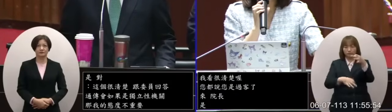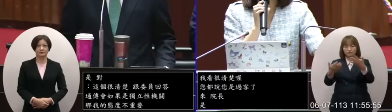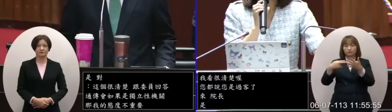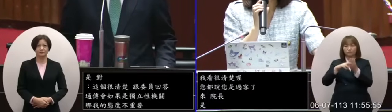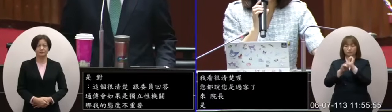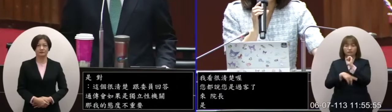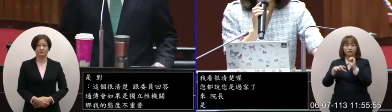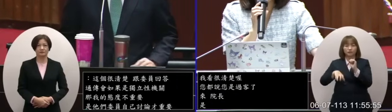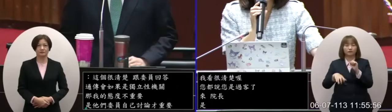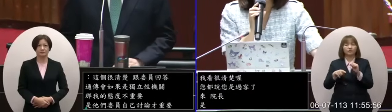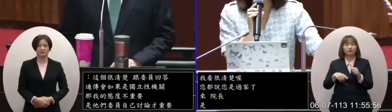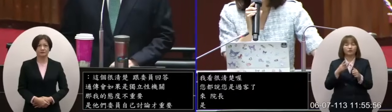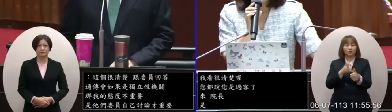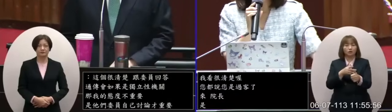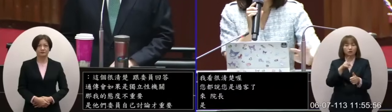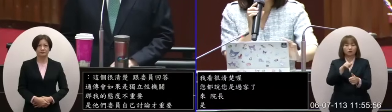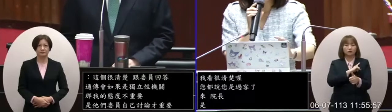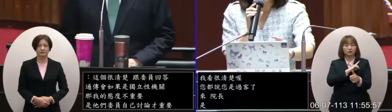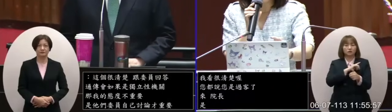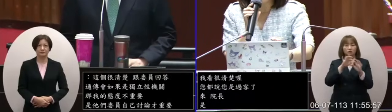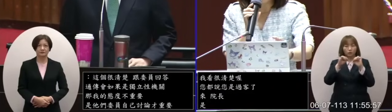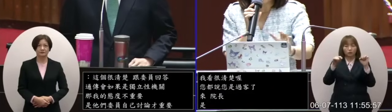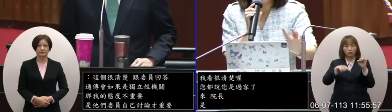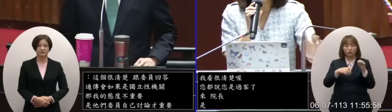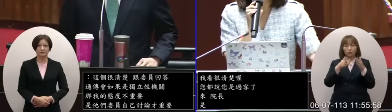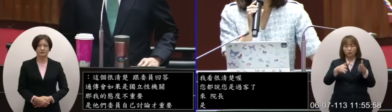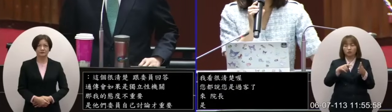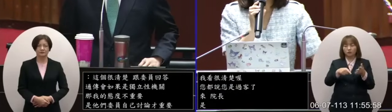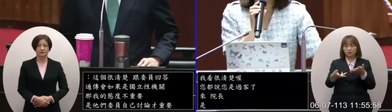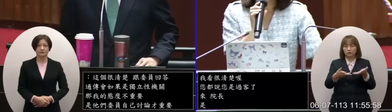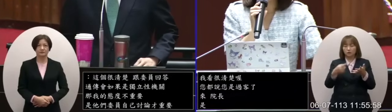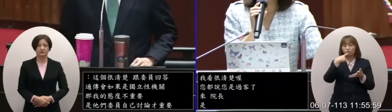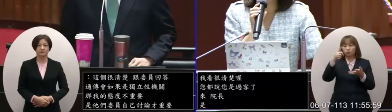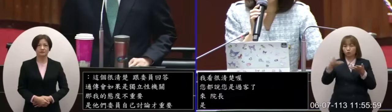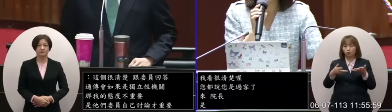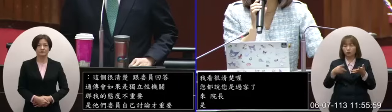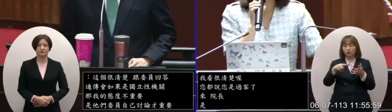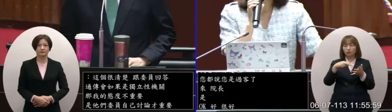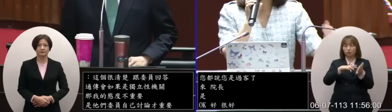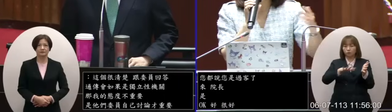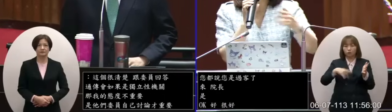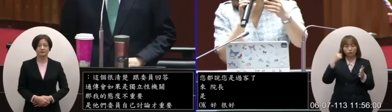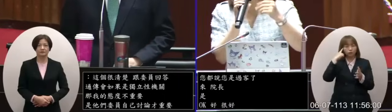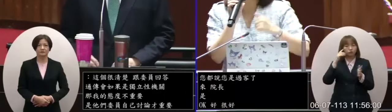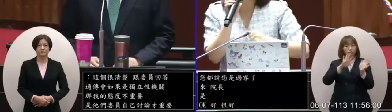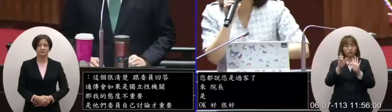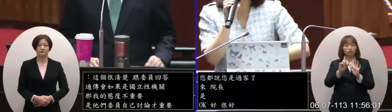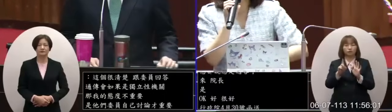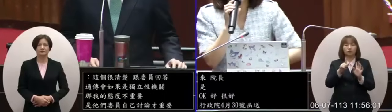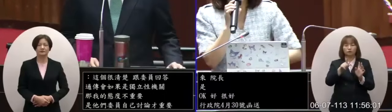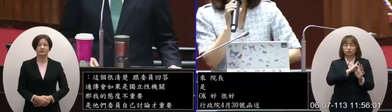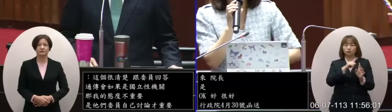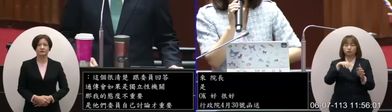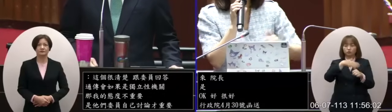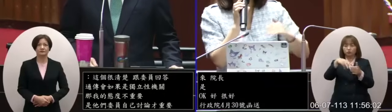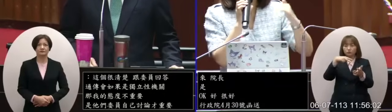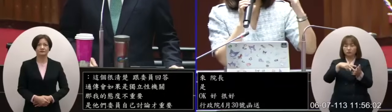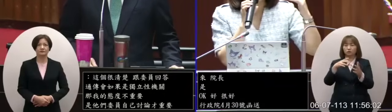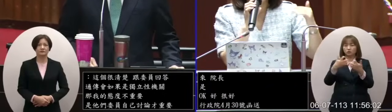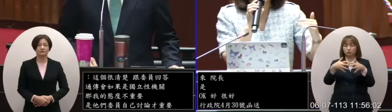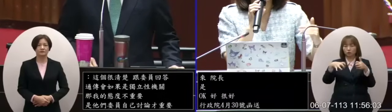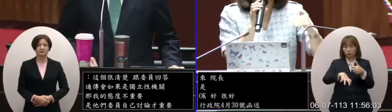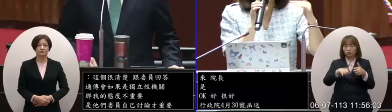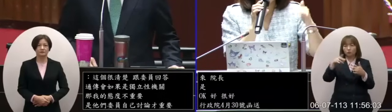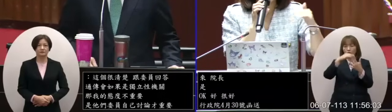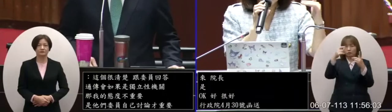里面，好，那请问您有了解过他们对于这些诉讼案的立场吗？还是因为您认为是独立机关，所以你